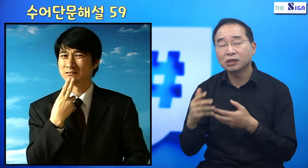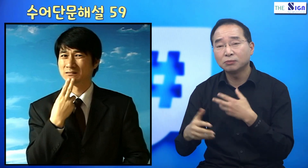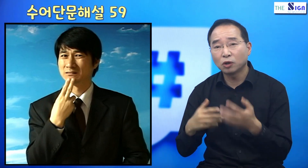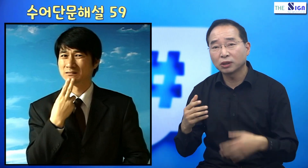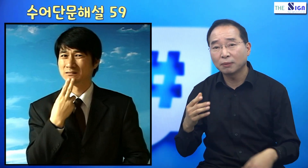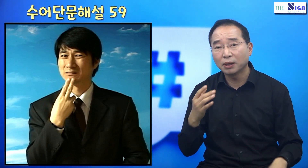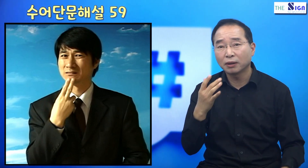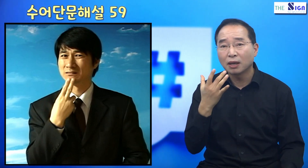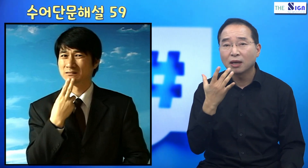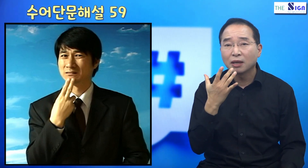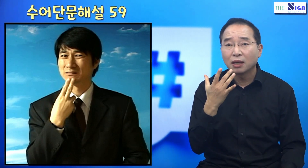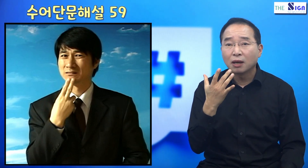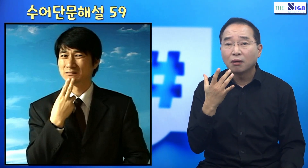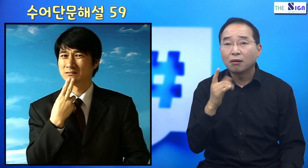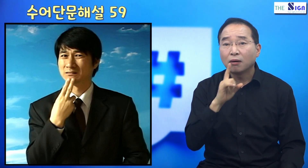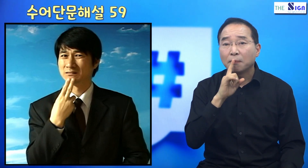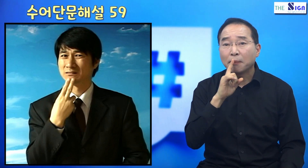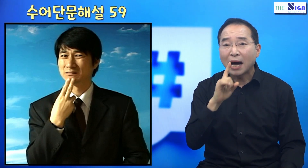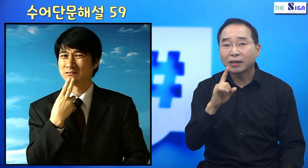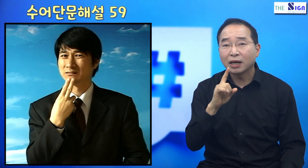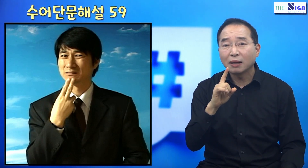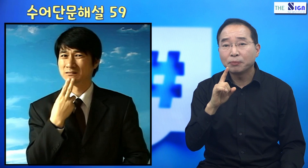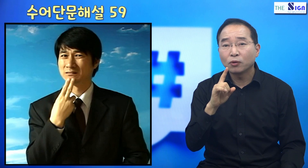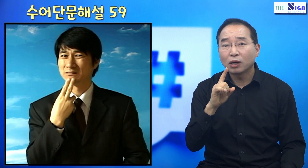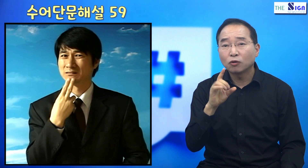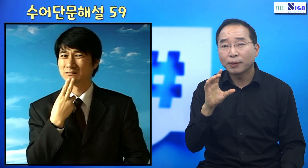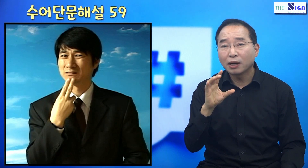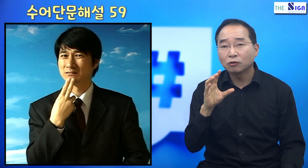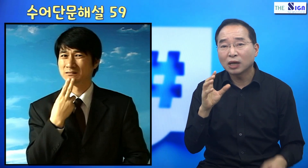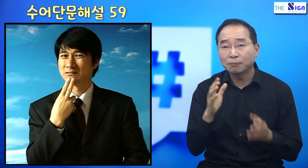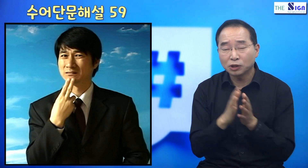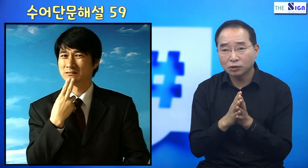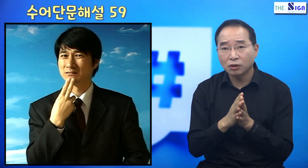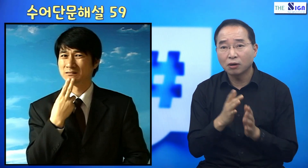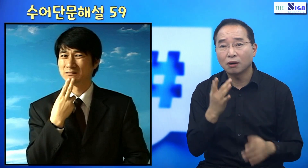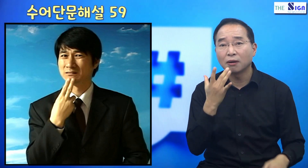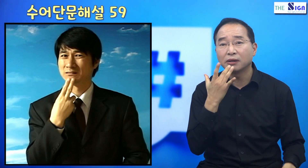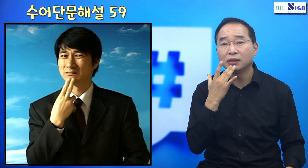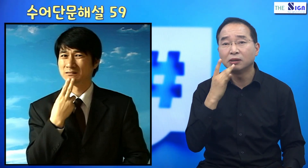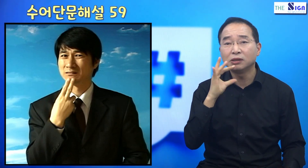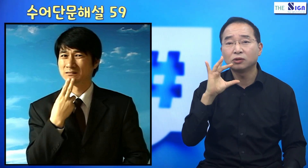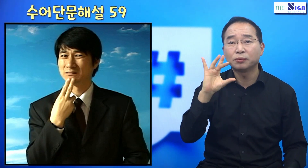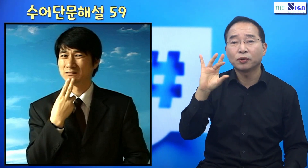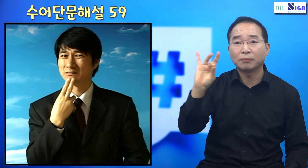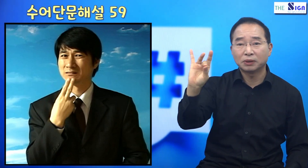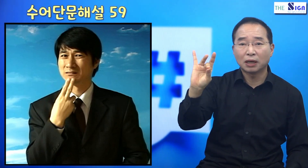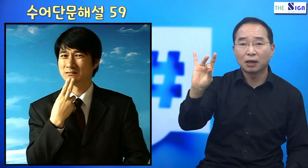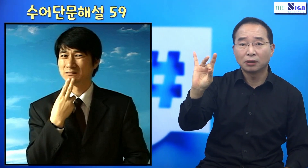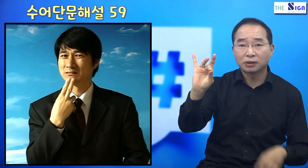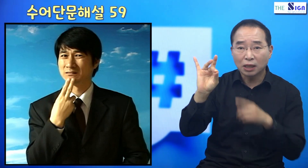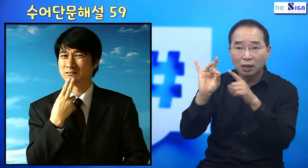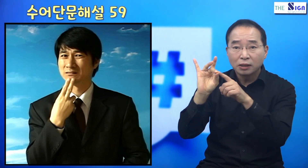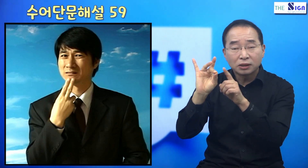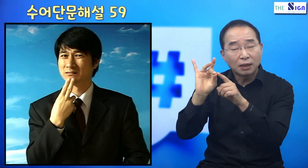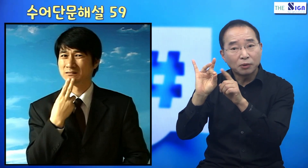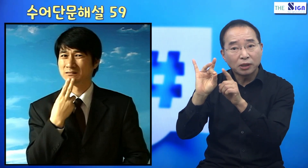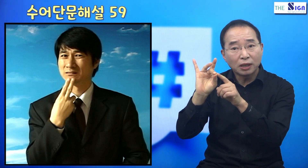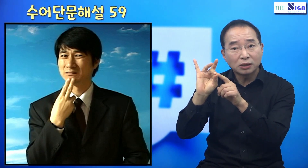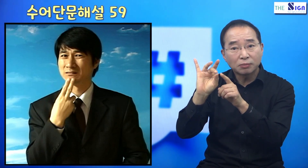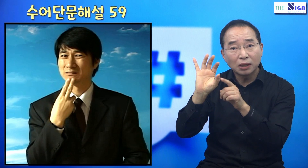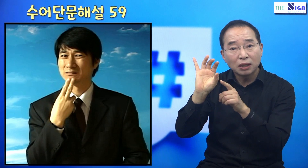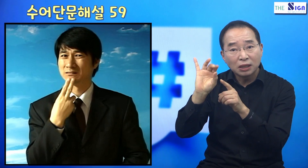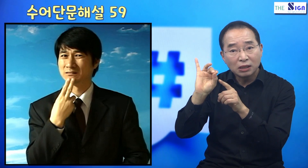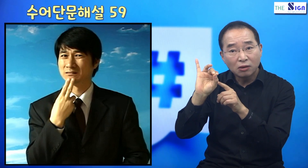여기 이제 지금은 어떻게 하면 말이라는 표현하고 백하고 합쳐서 이런 식으로 표현합니다. 자,